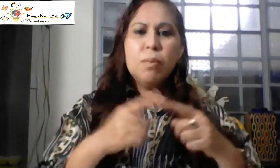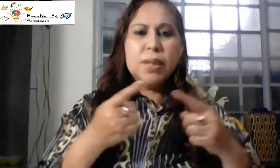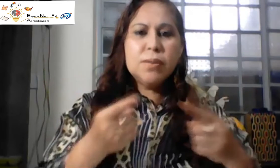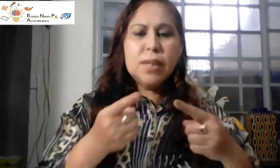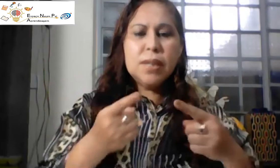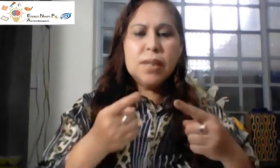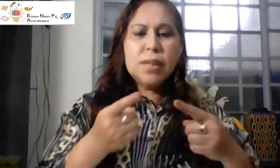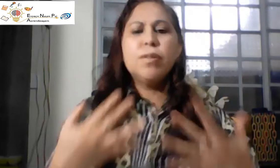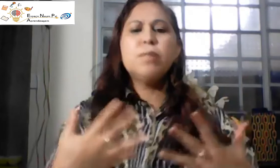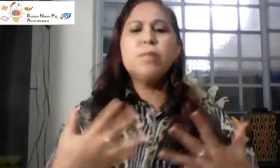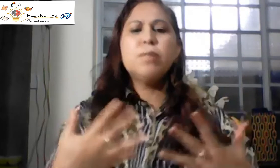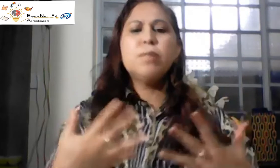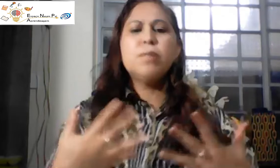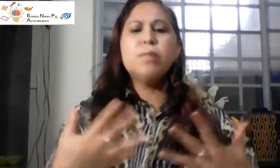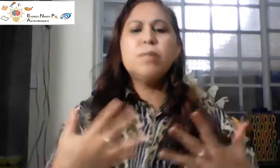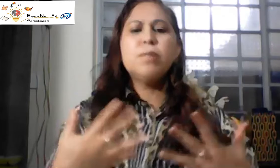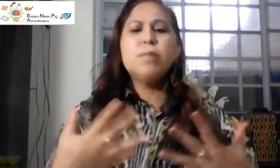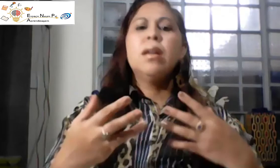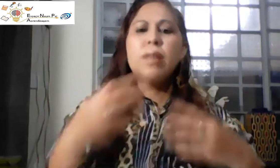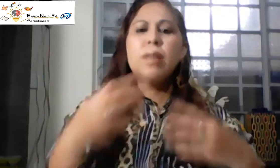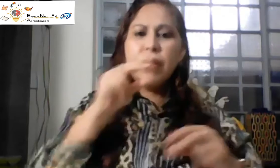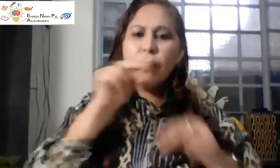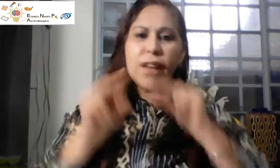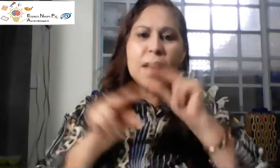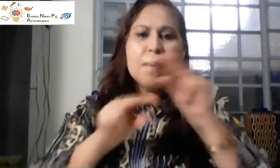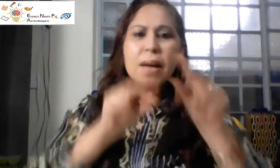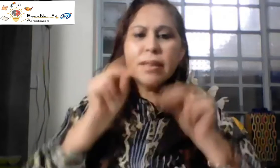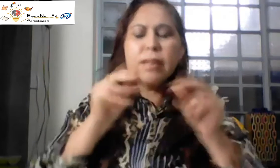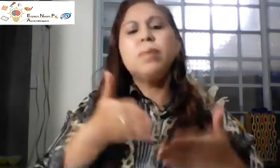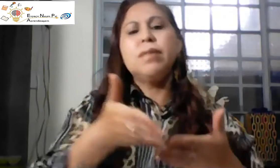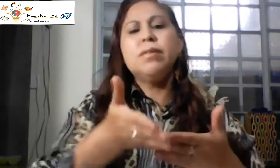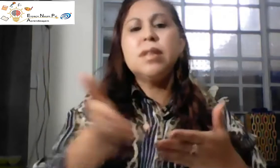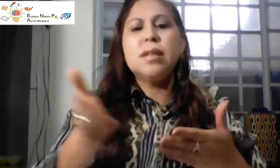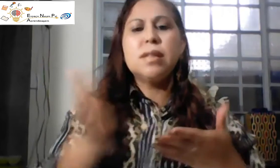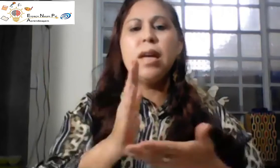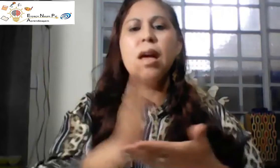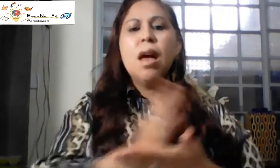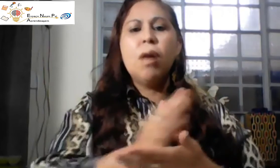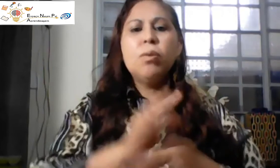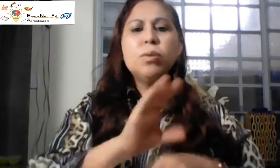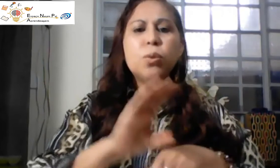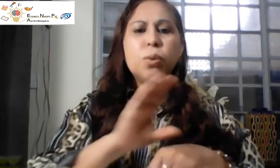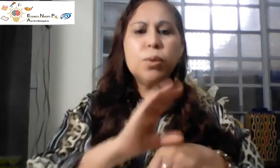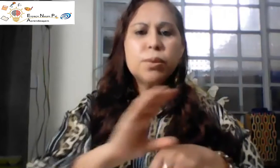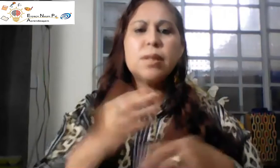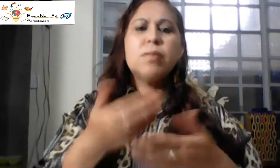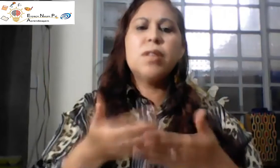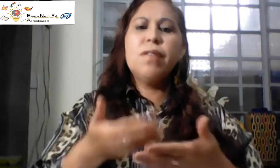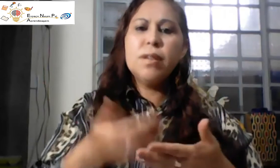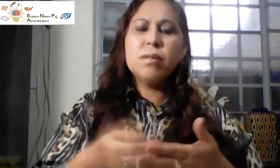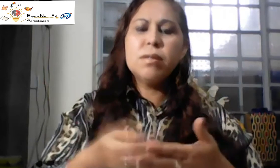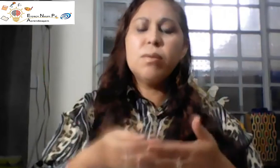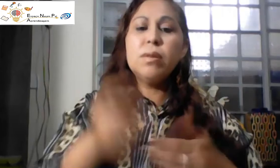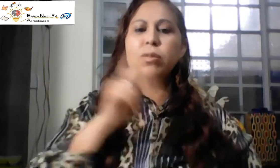comparativa. Por isso que, à medida que eu vou explicando, eu também vou verbalizando para vocês, né? Alguns cursos que eu